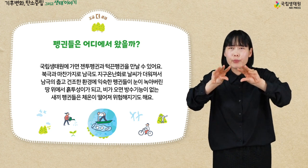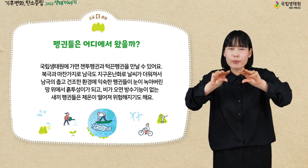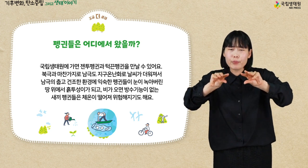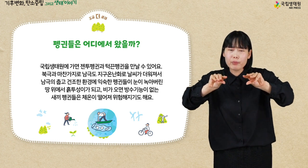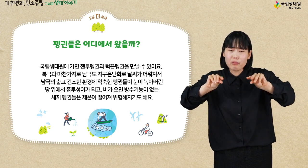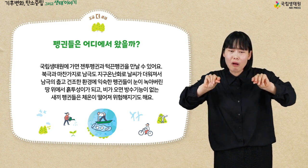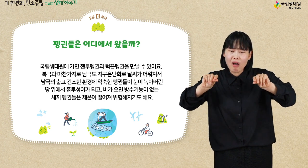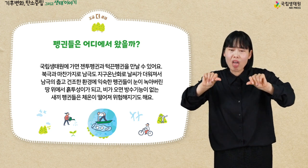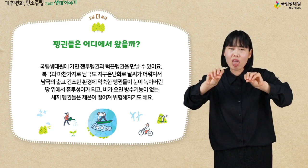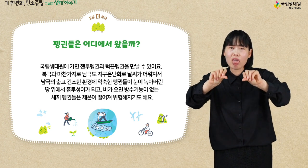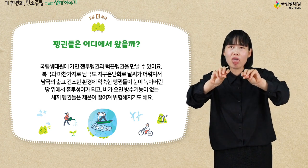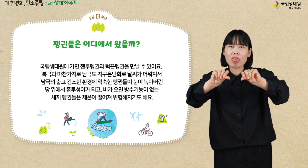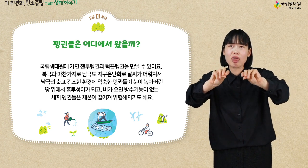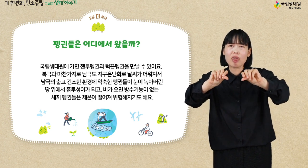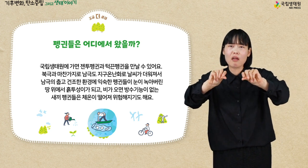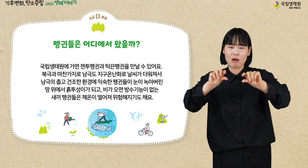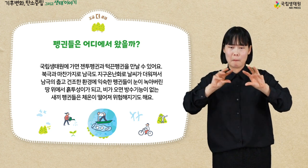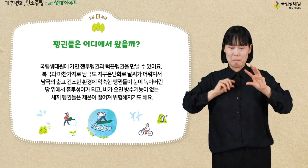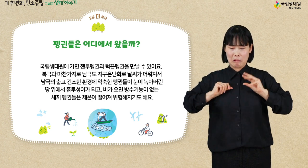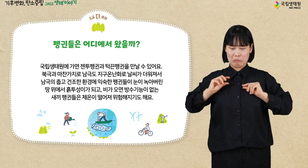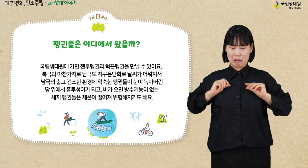되고